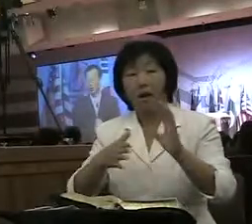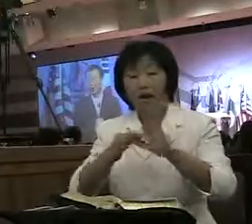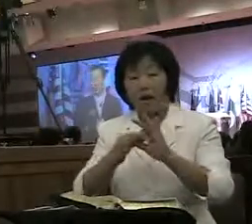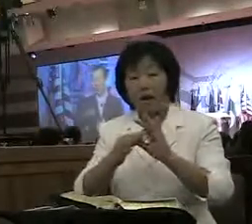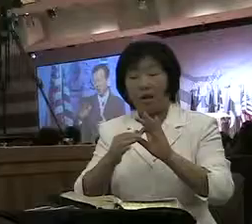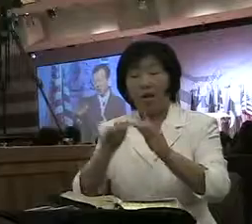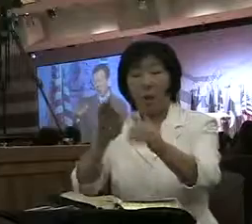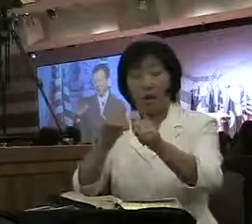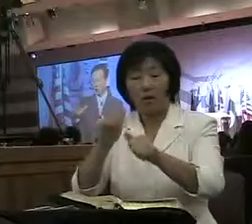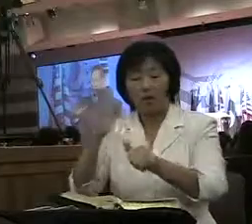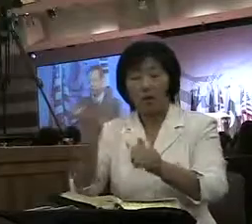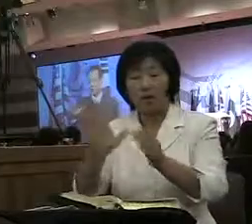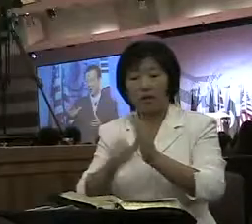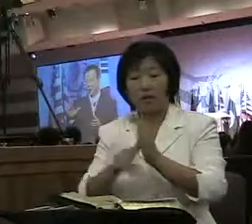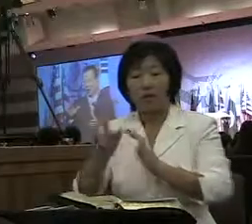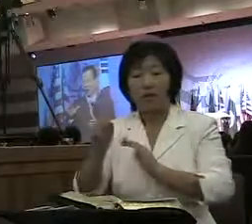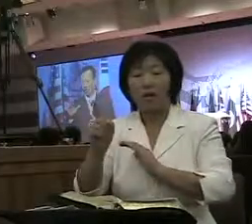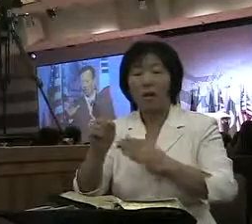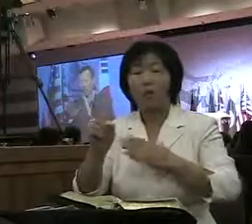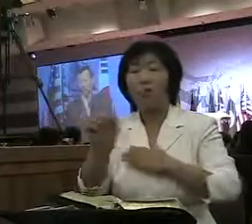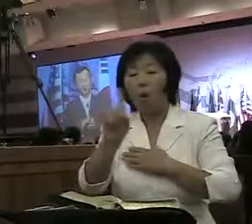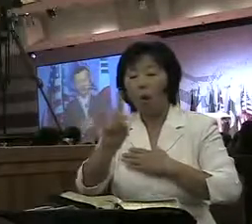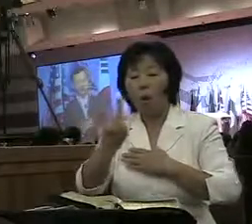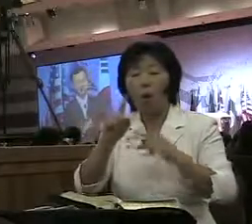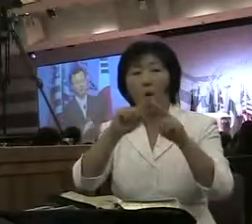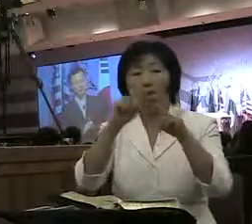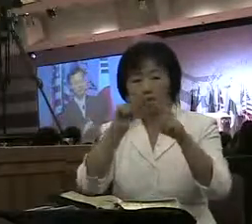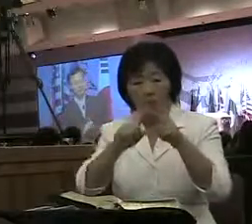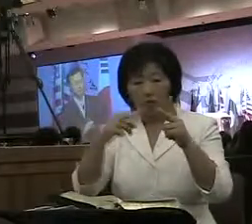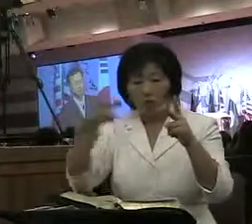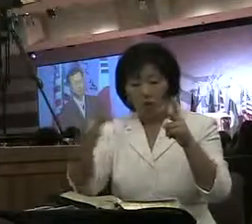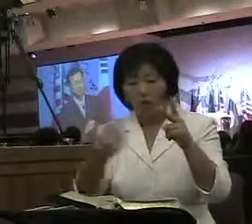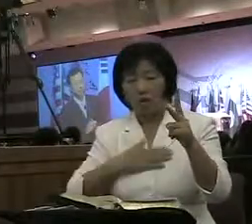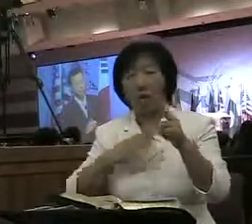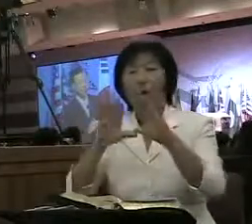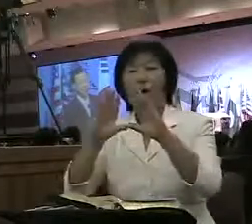무엇도 나를 스탑시킬 수가 없는 것입니다.